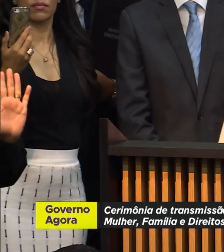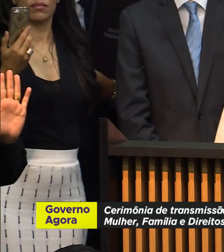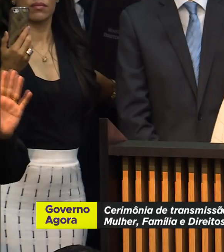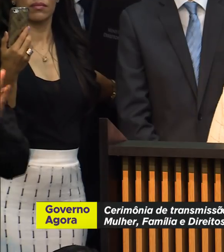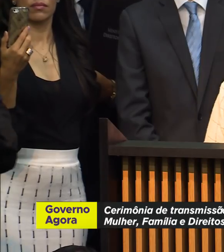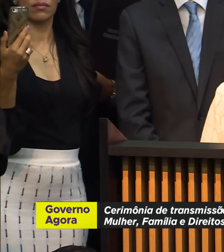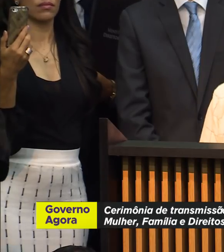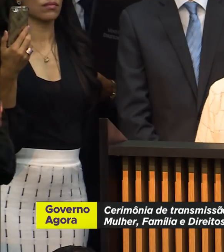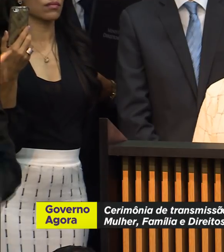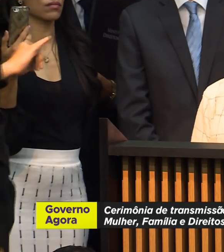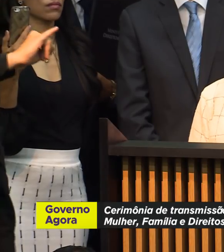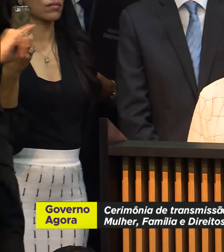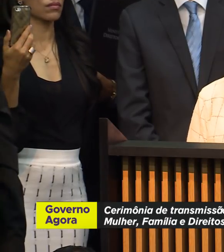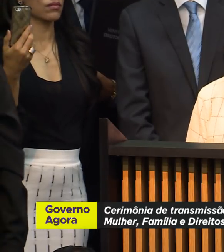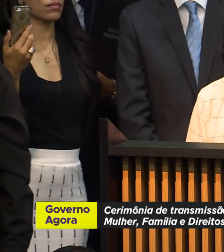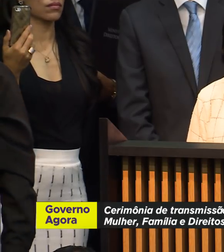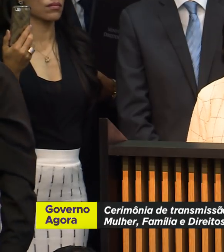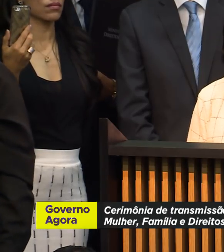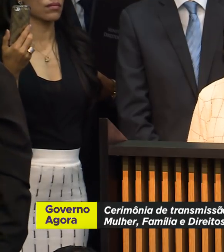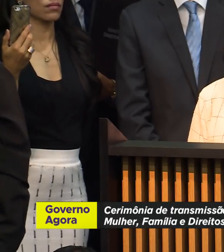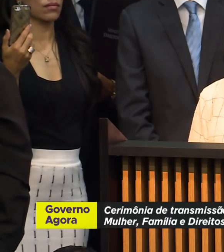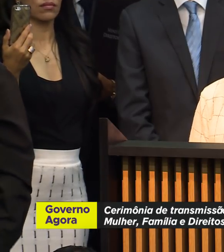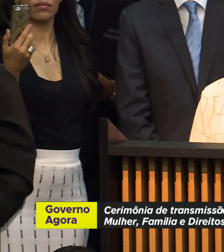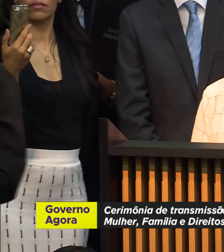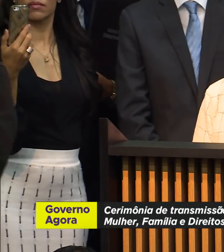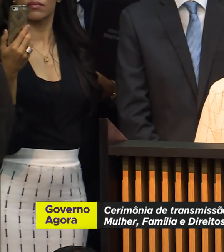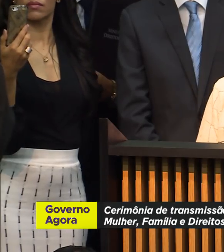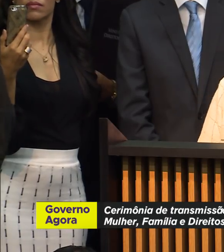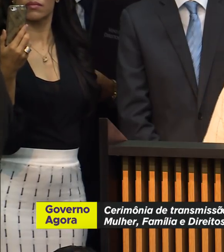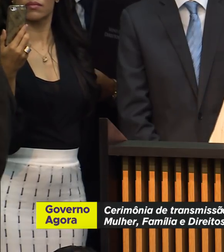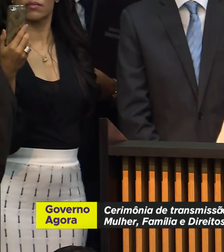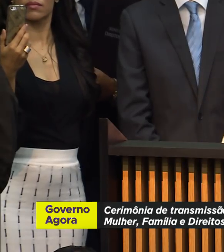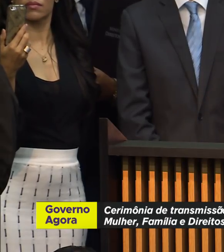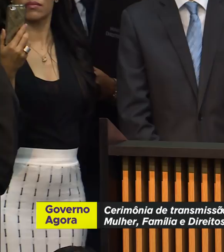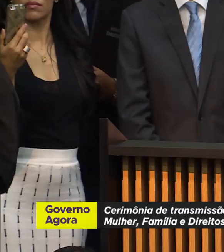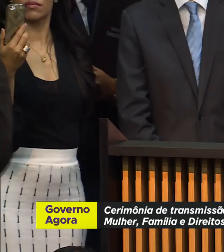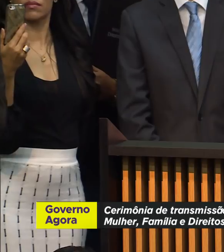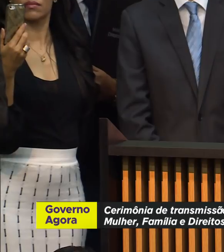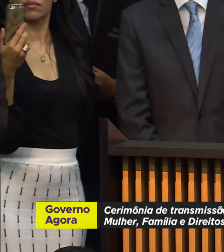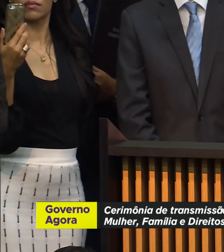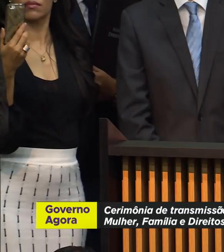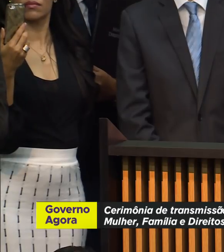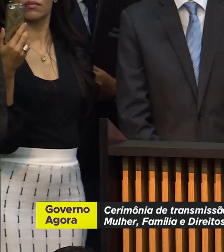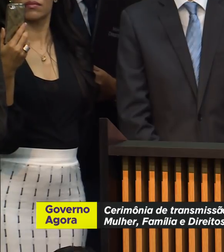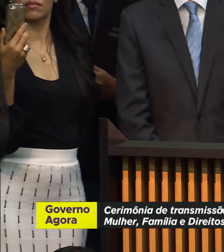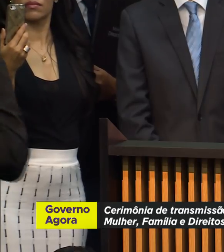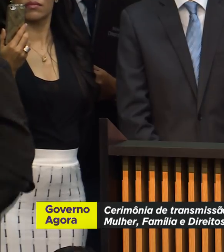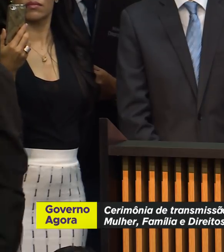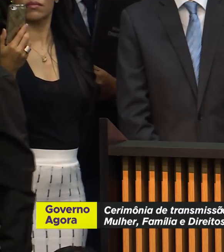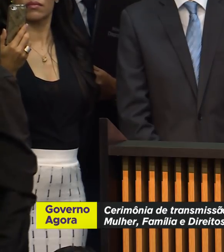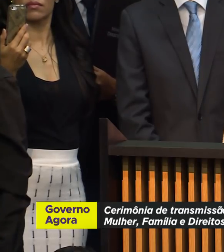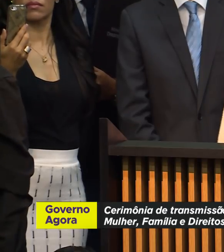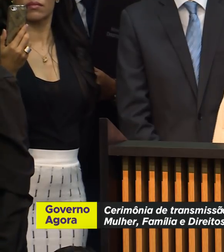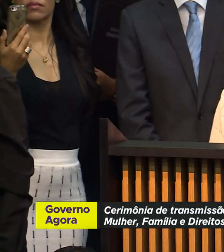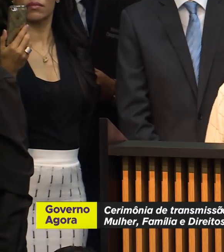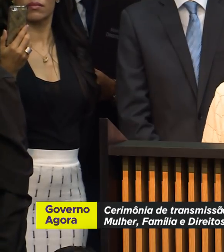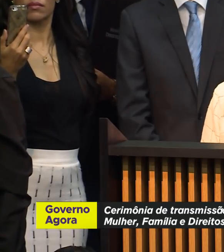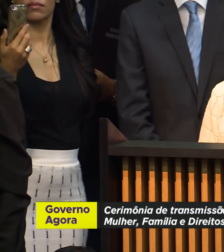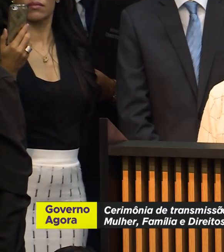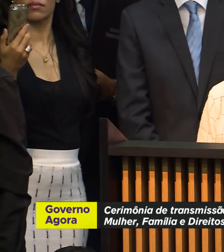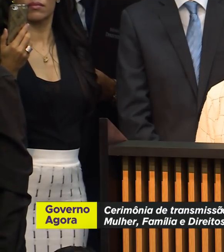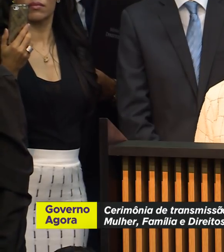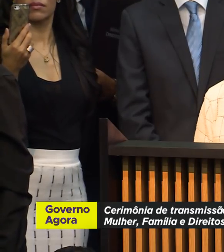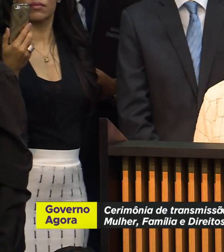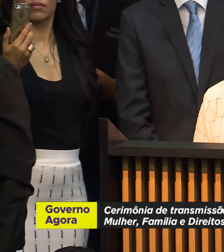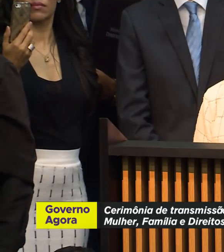Mas eu vou dizer uma coisa para vocês como uma terrível cristã. É o choro que o grande Tupã escuta. E o grande Tupã